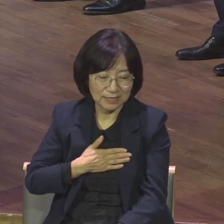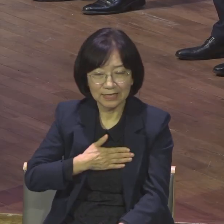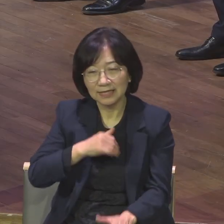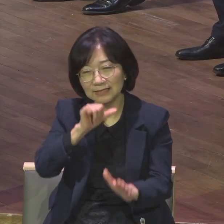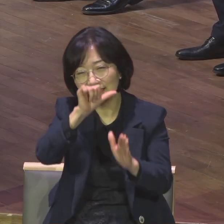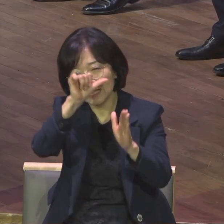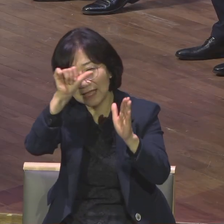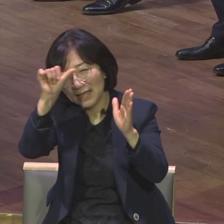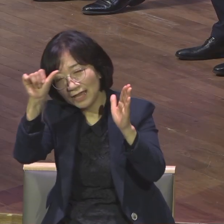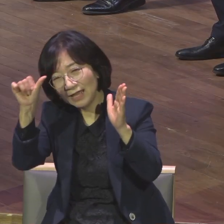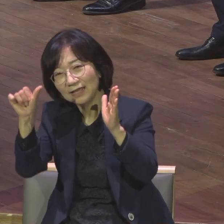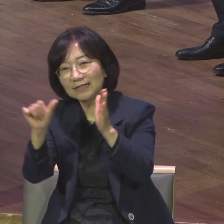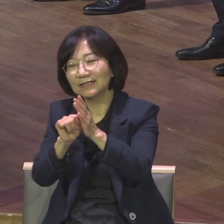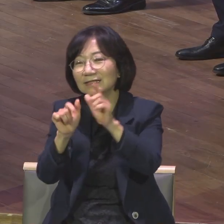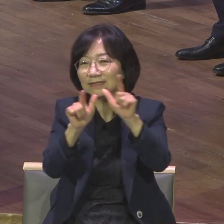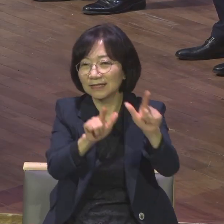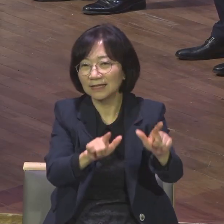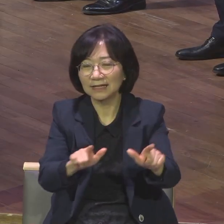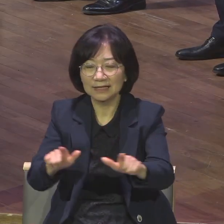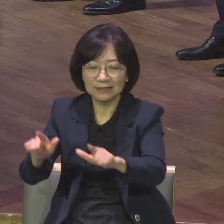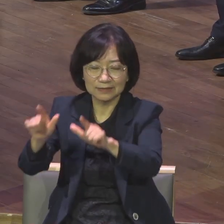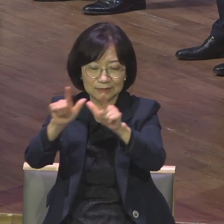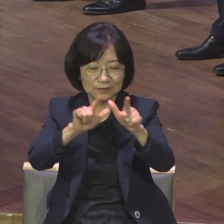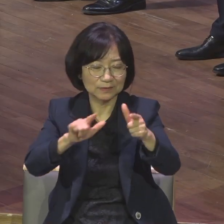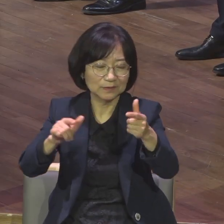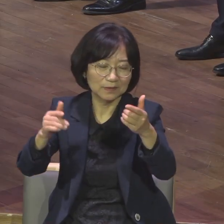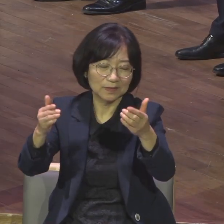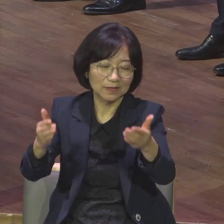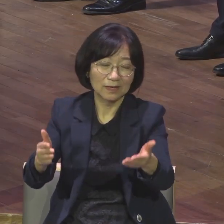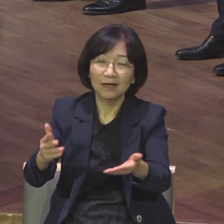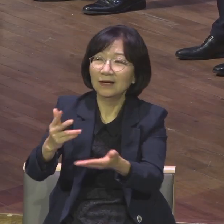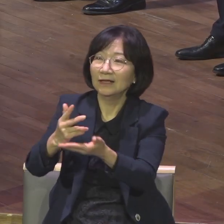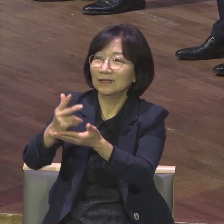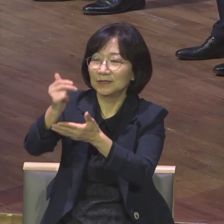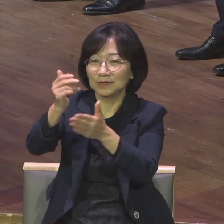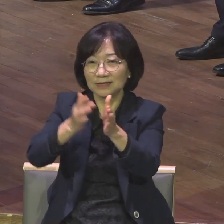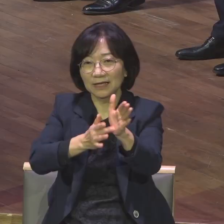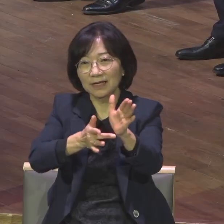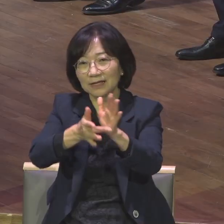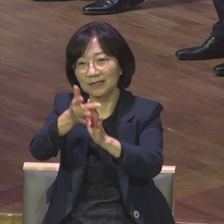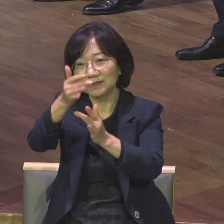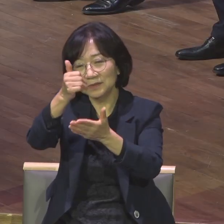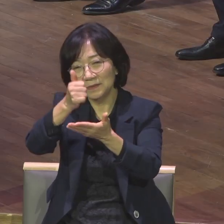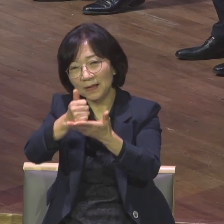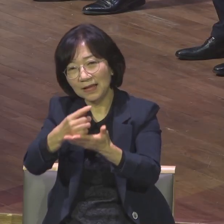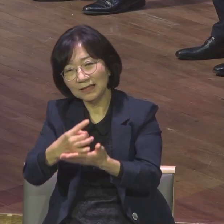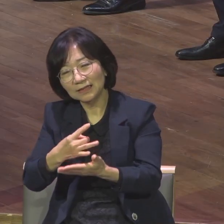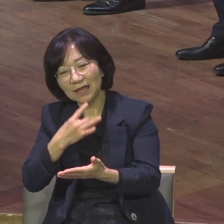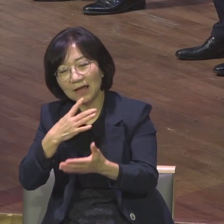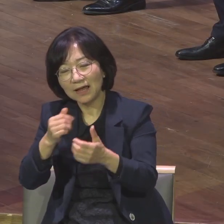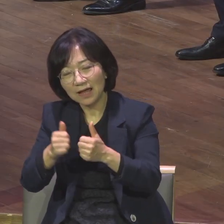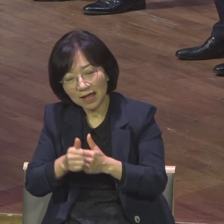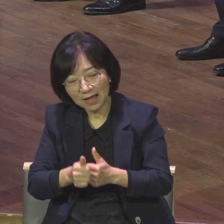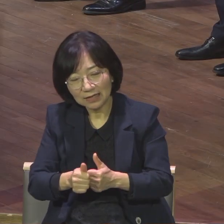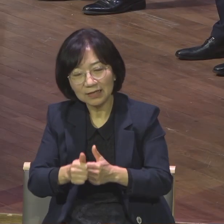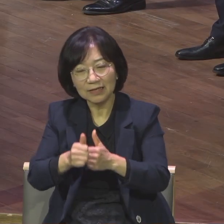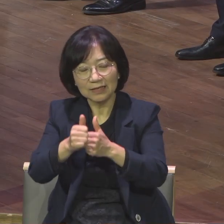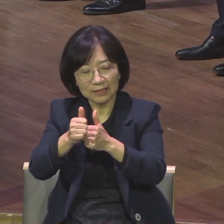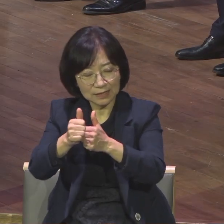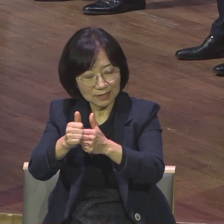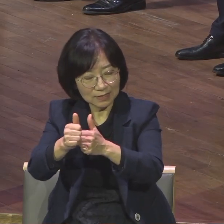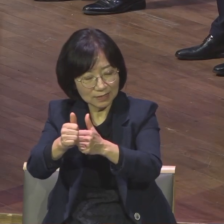나의 일생 사는 동안 주 예수만